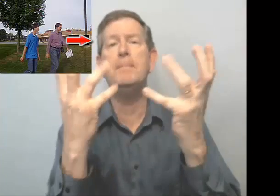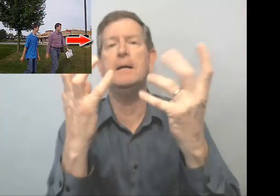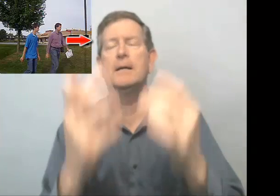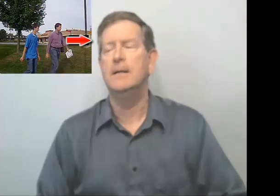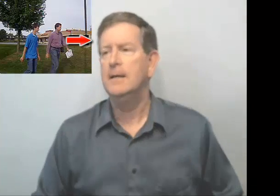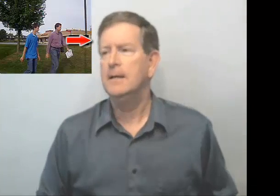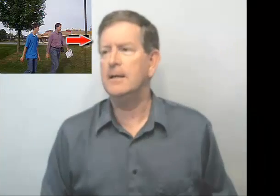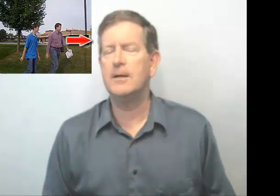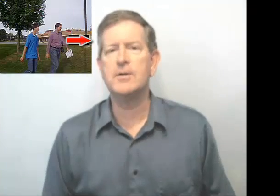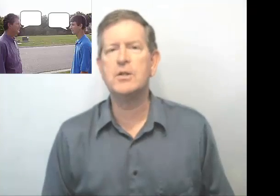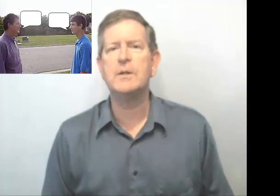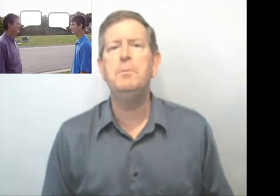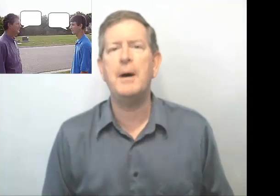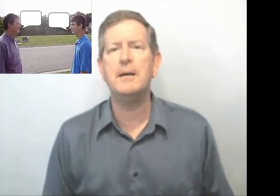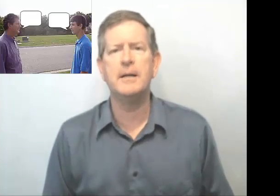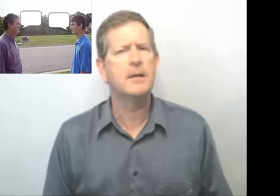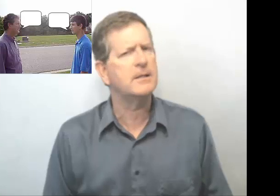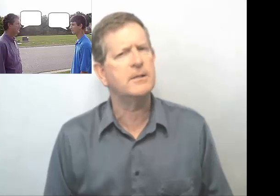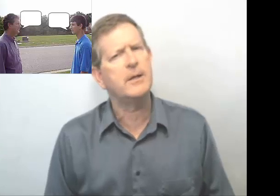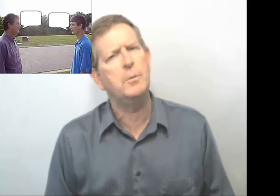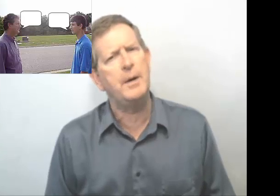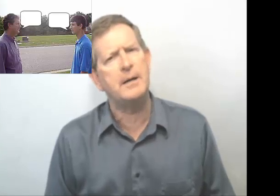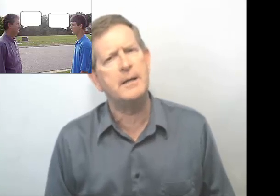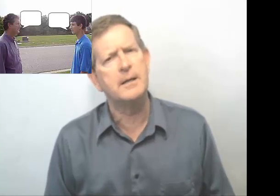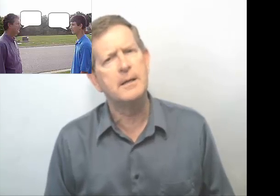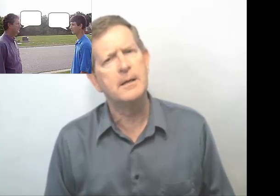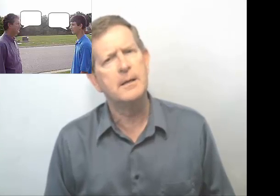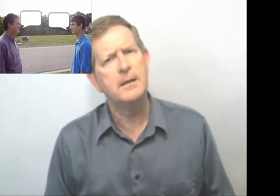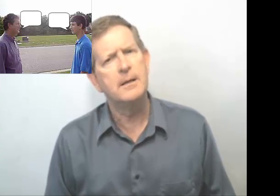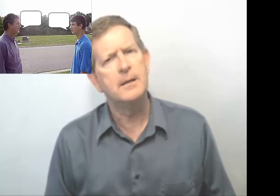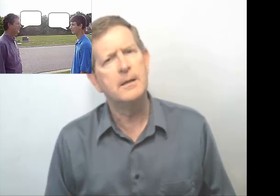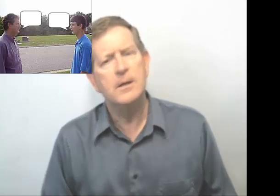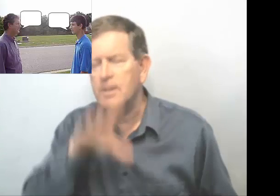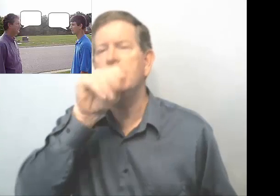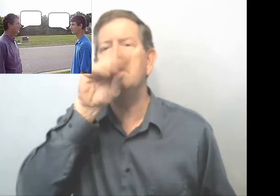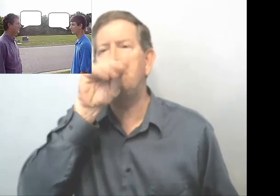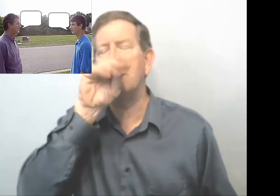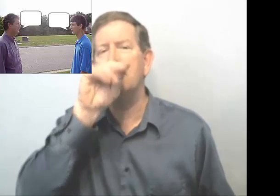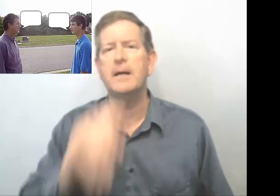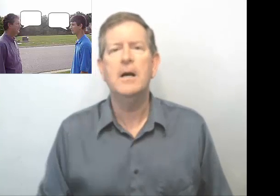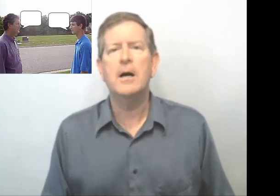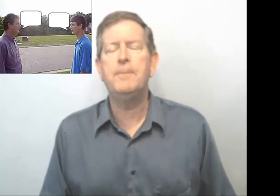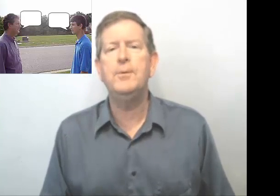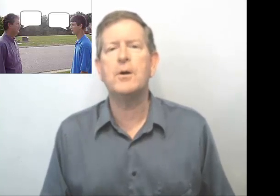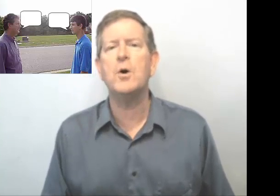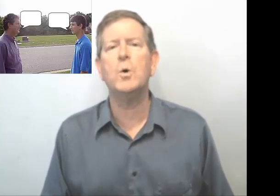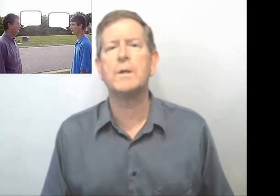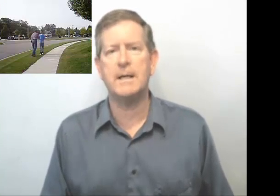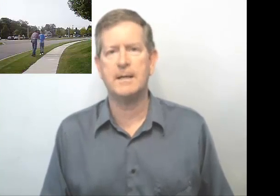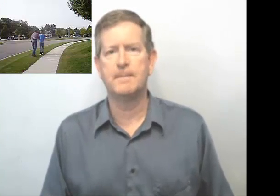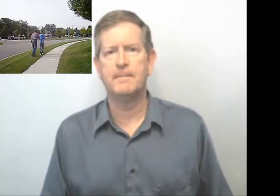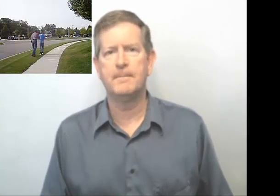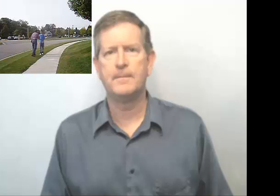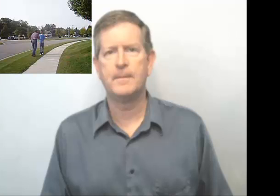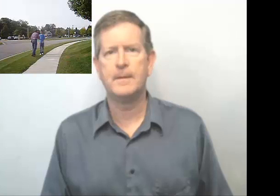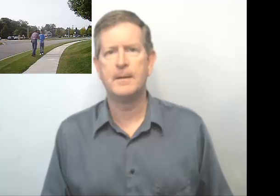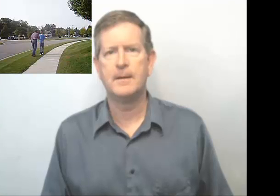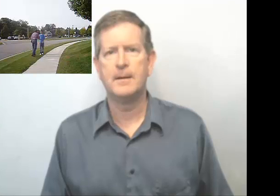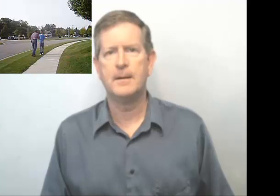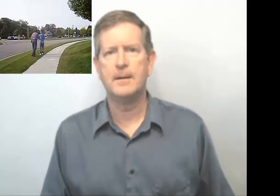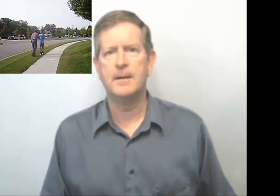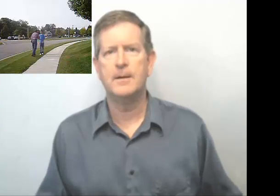les mains. Ensuite, parler. Qu'est-ce que c'est que parler? Oui, parler. Et puis, rencontrer.